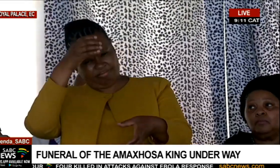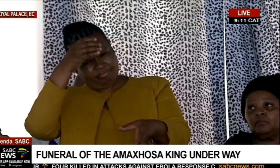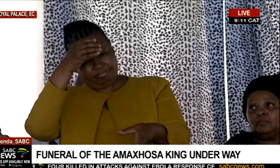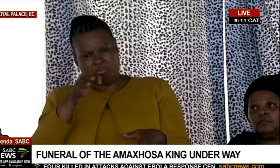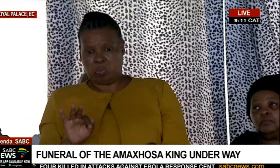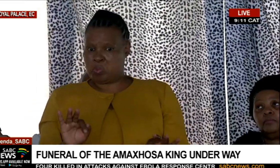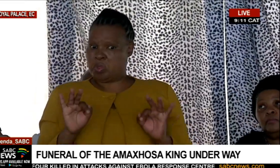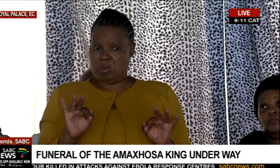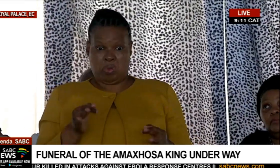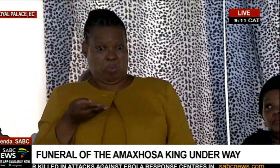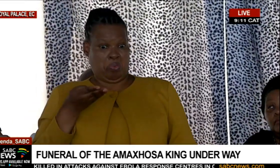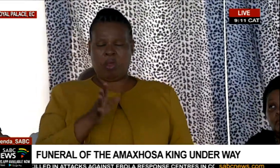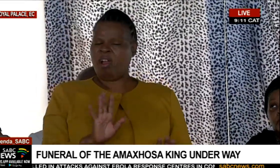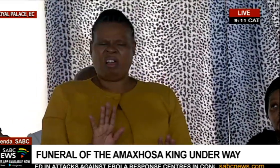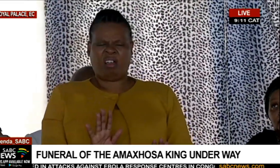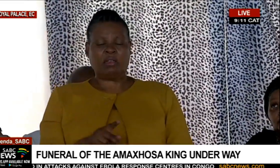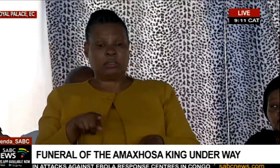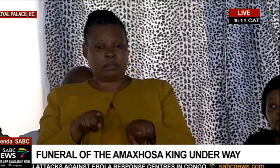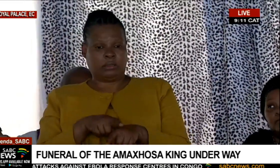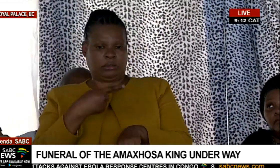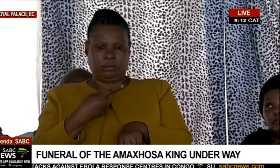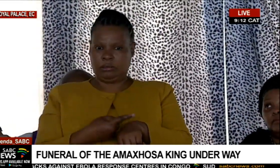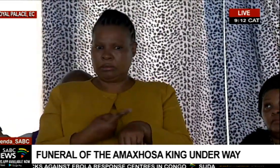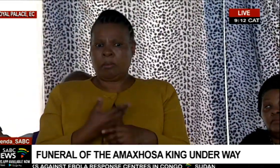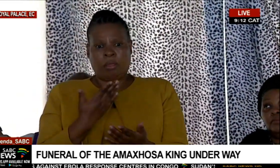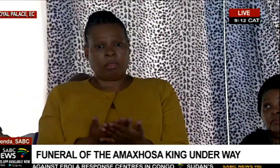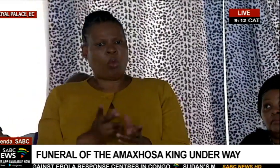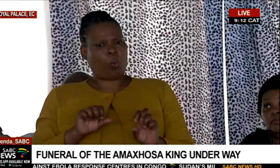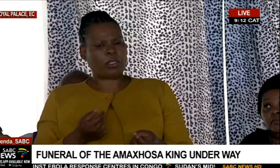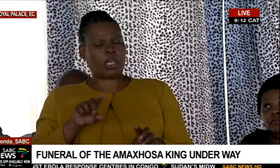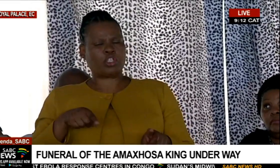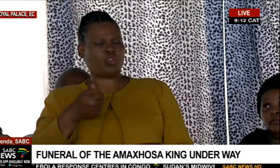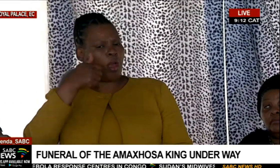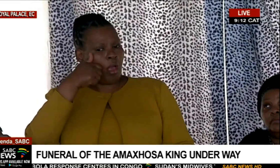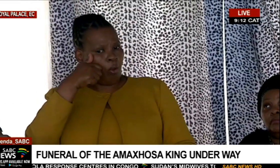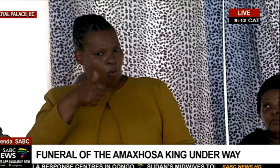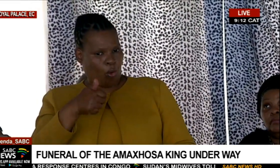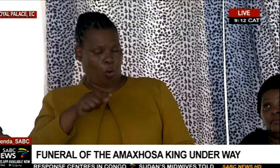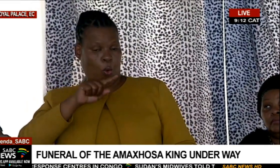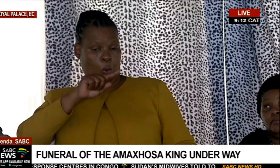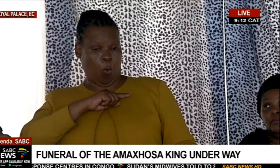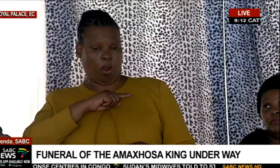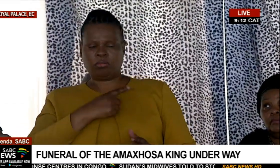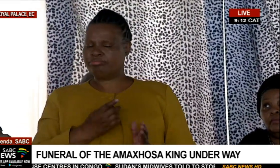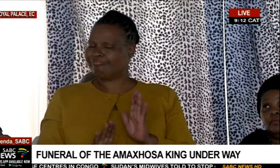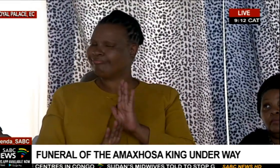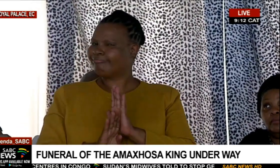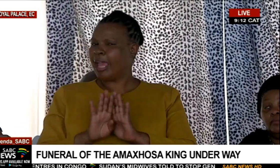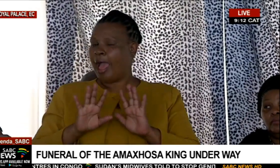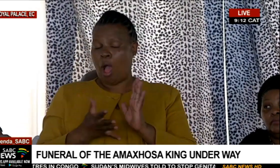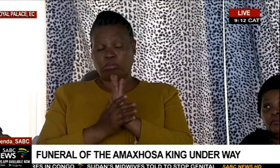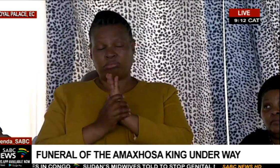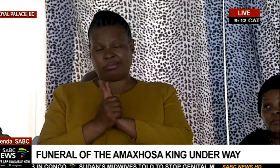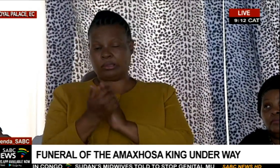elingoyiki ngokoyikiswa ngaxeshanye echula ukunyathela Waez nigele kuputliso lwa mapanle